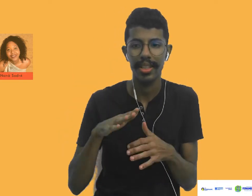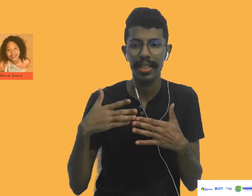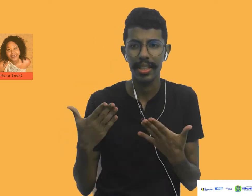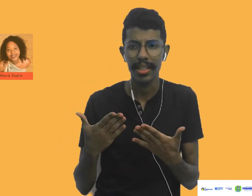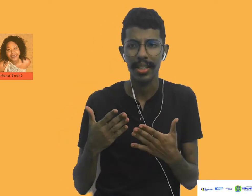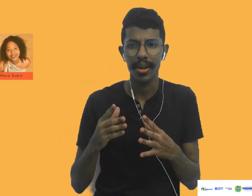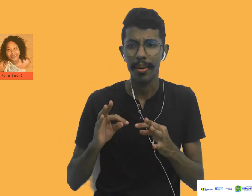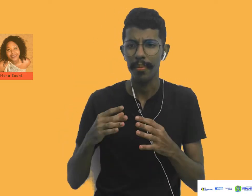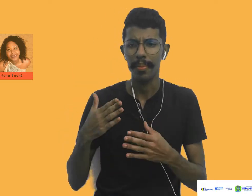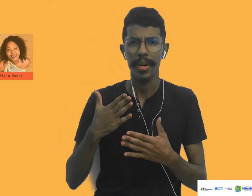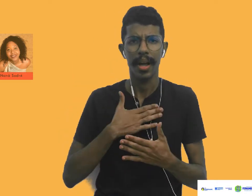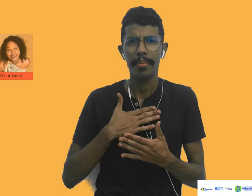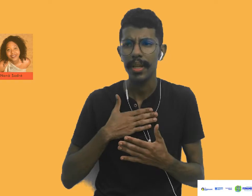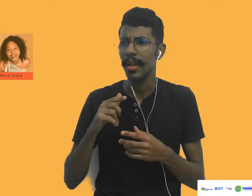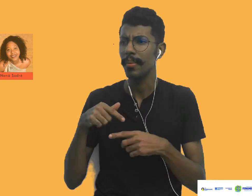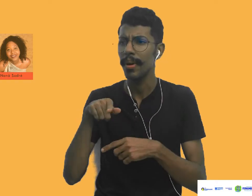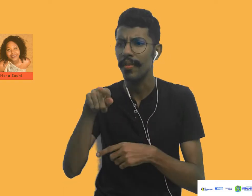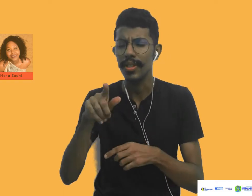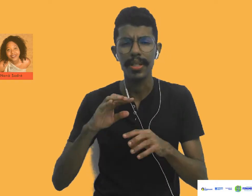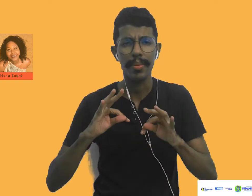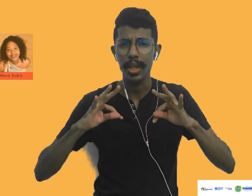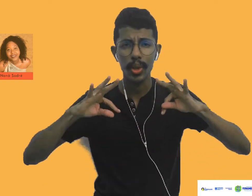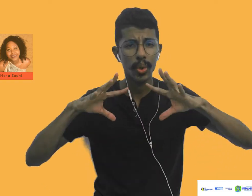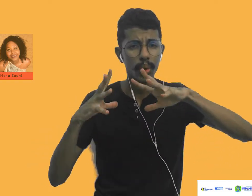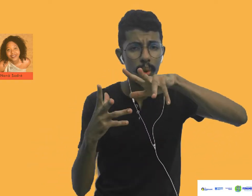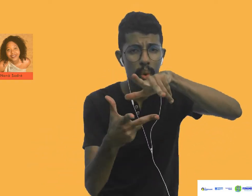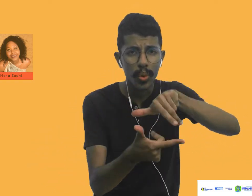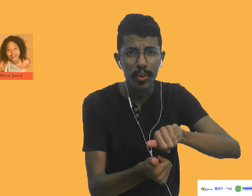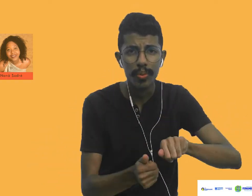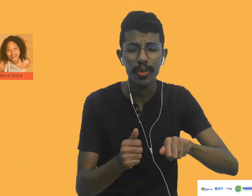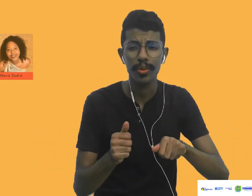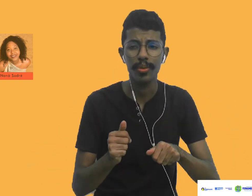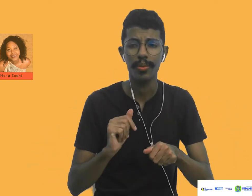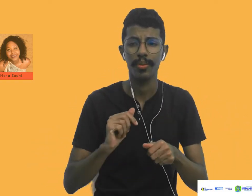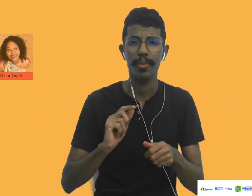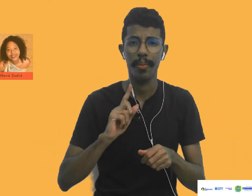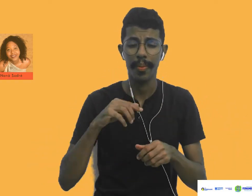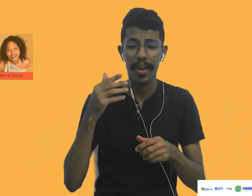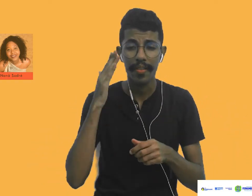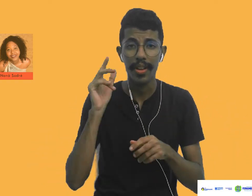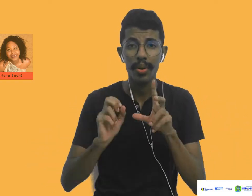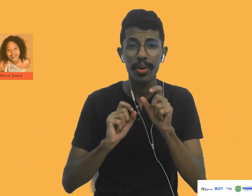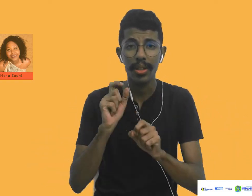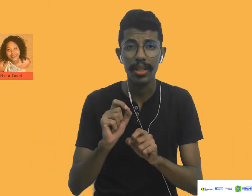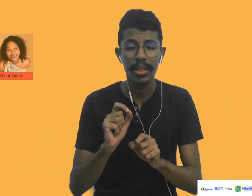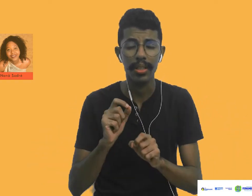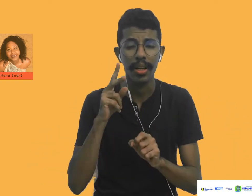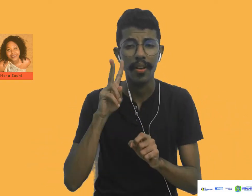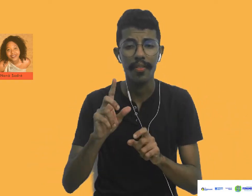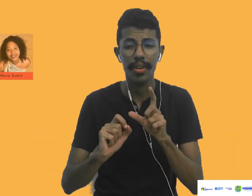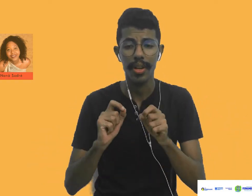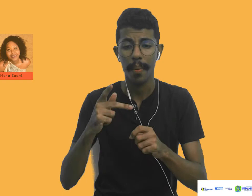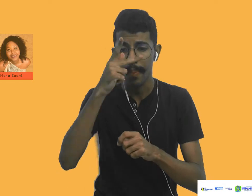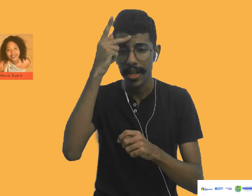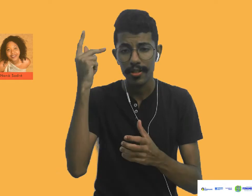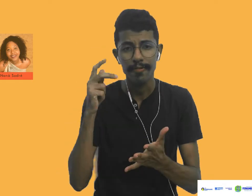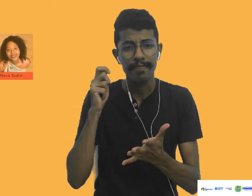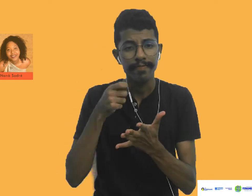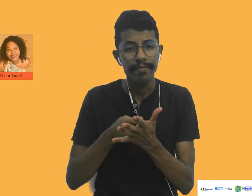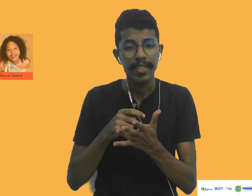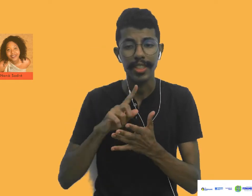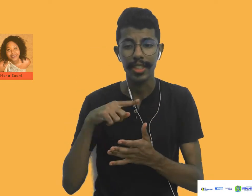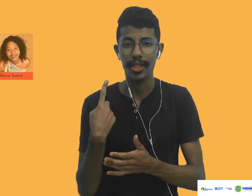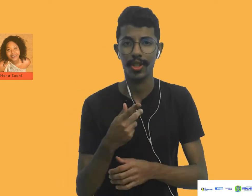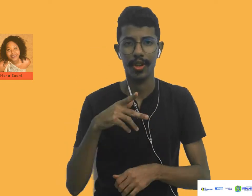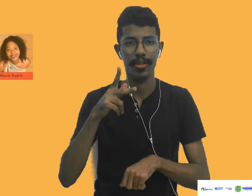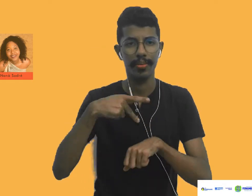gente abre para a gente, abre para você, abre para todo mundo, para que a gente possa discutir, né, questões pertinentes à nossa